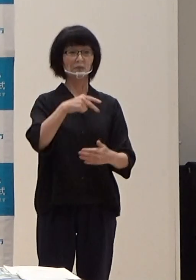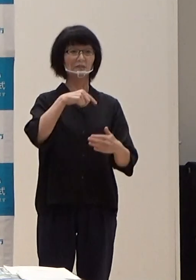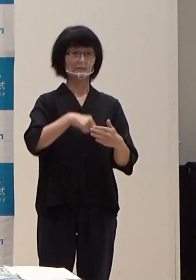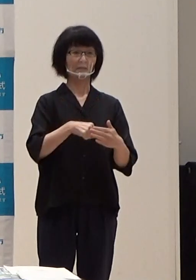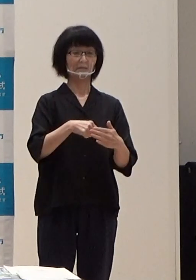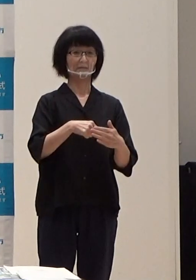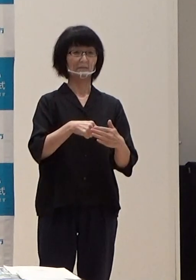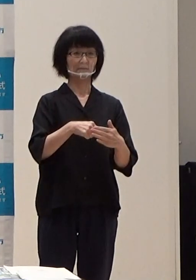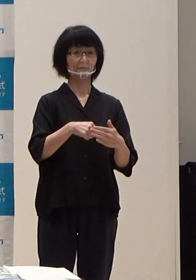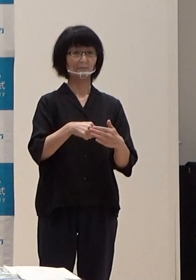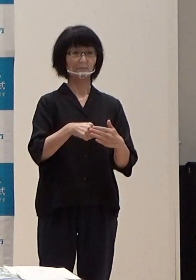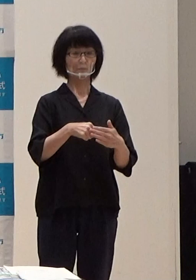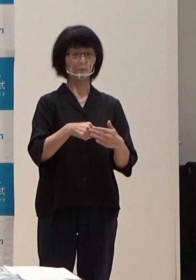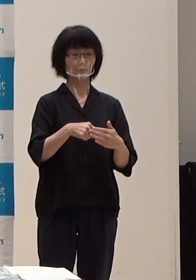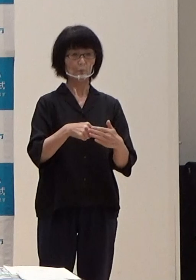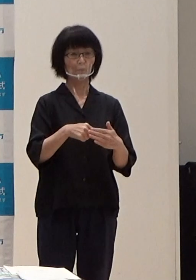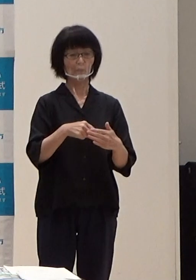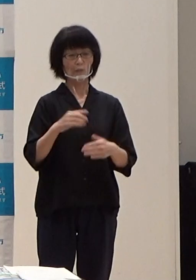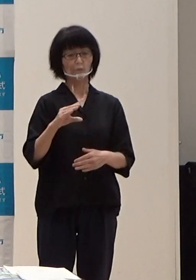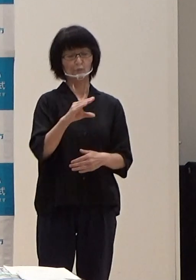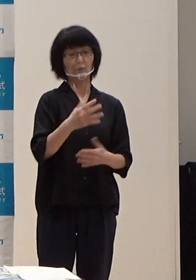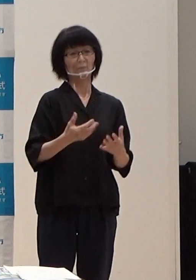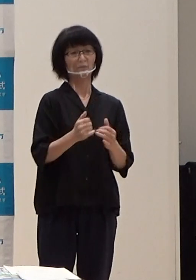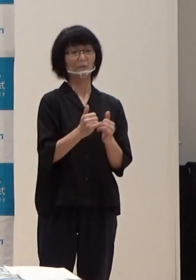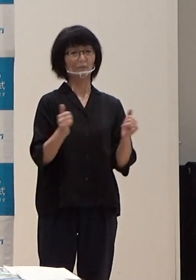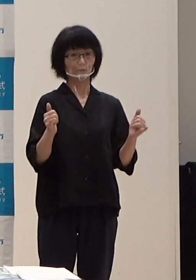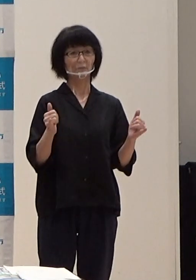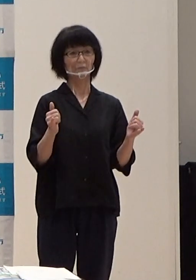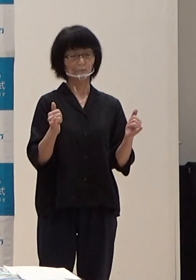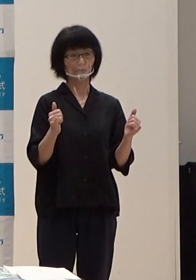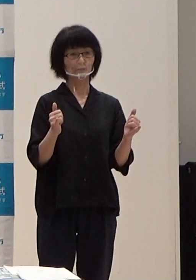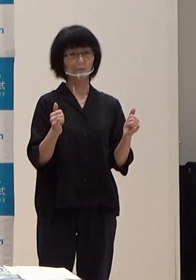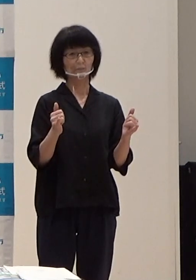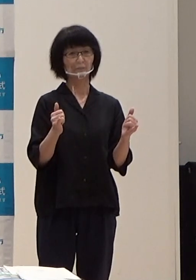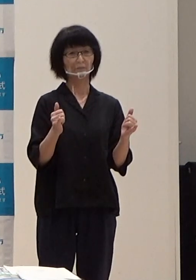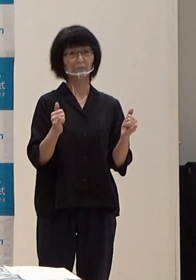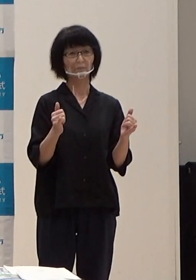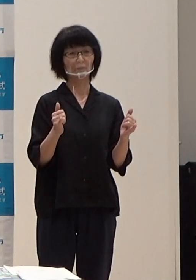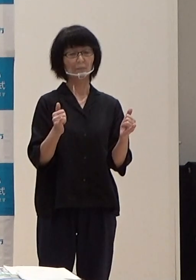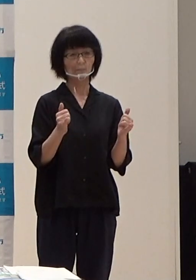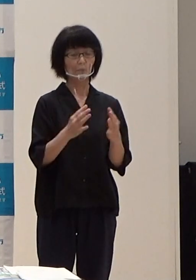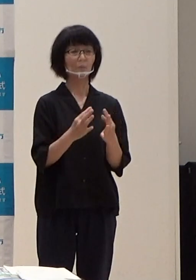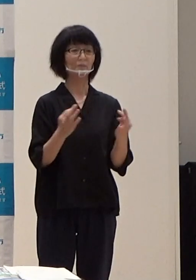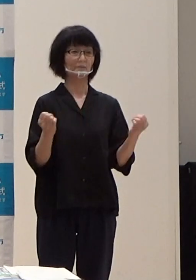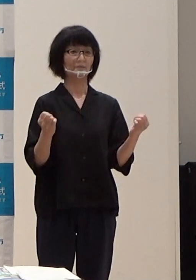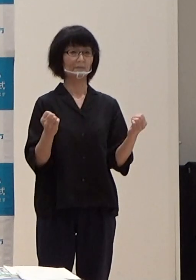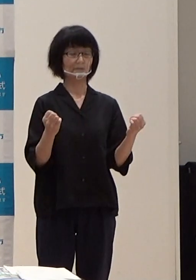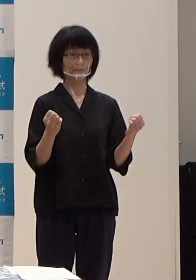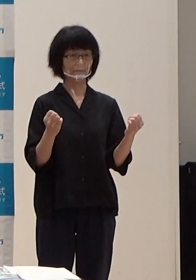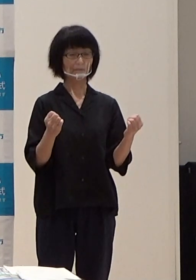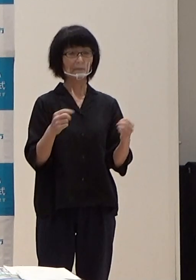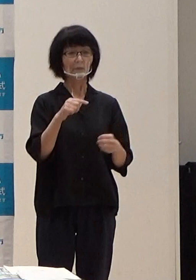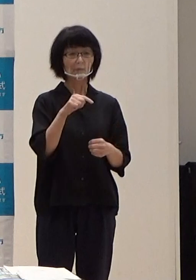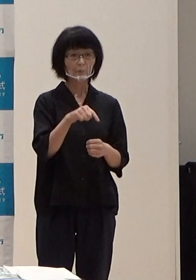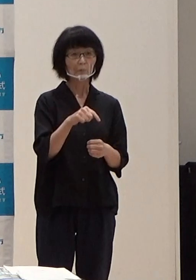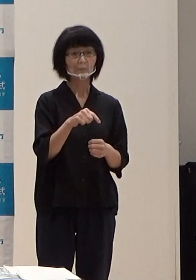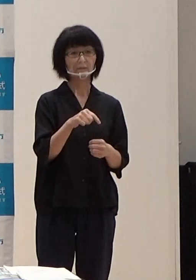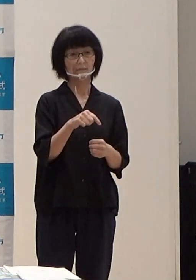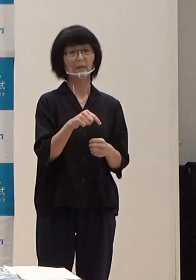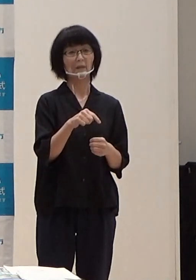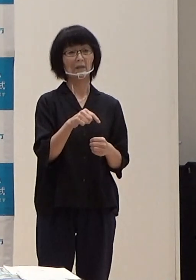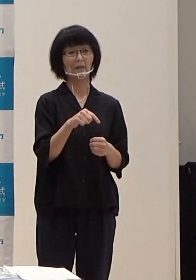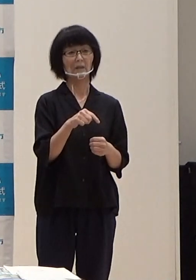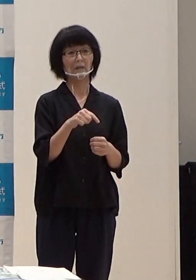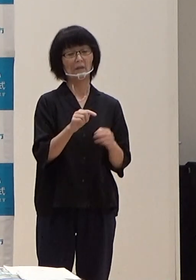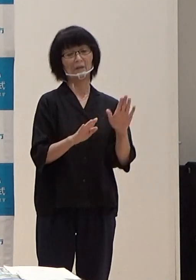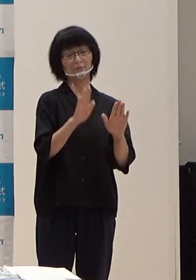帯2台近い車をお持ちだということでございます、モータリゼーションの普及等々ですね、こうした予見の変